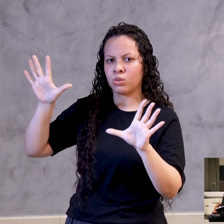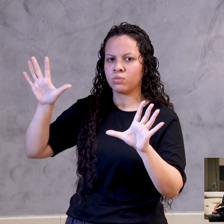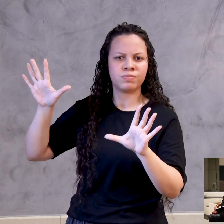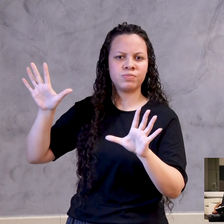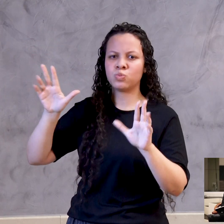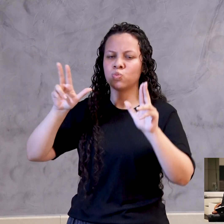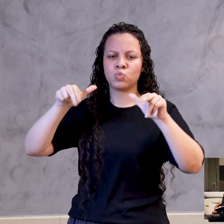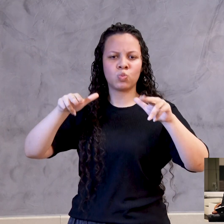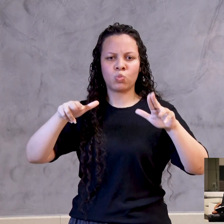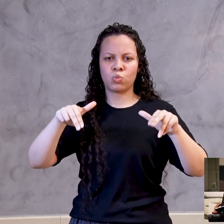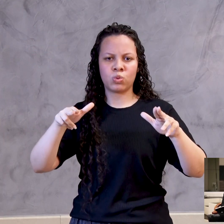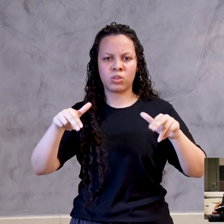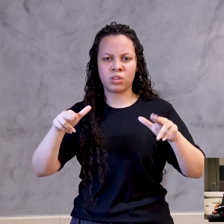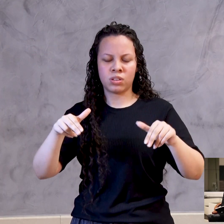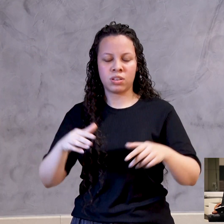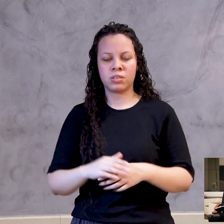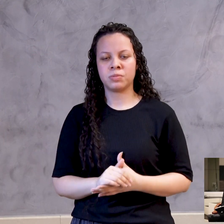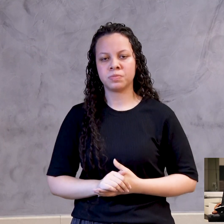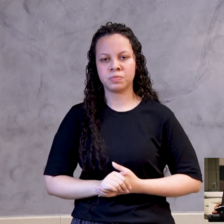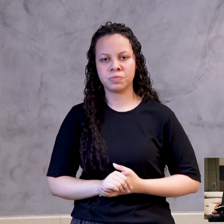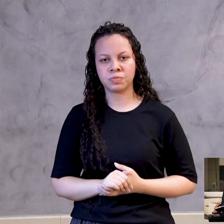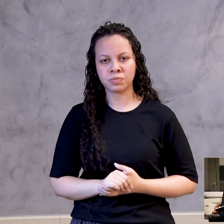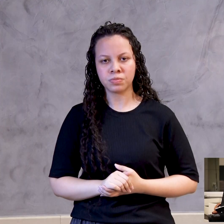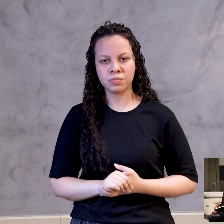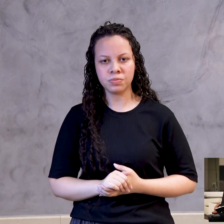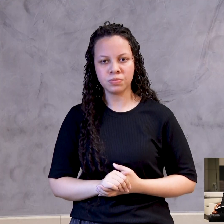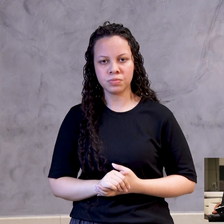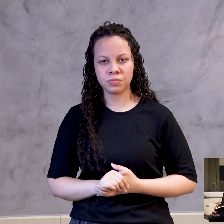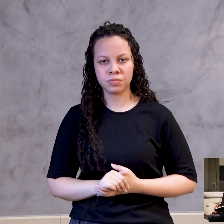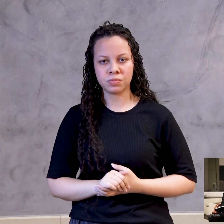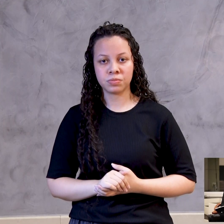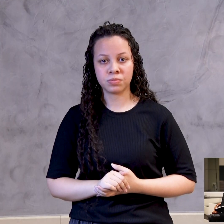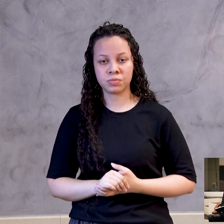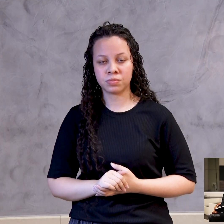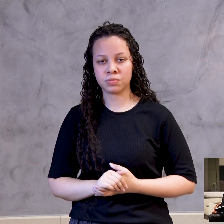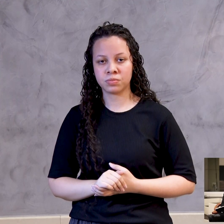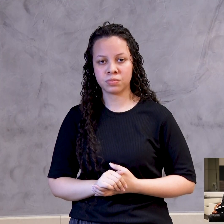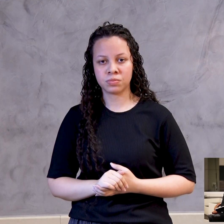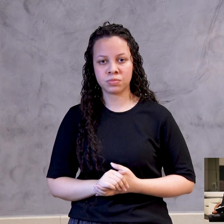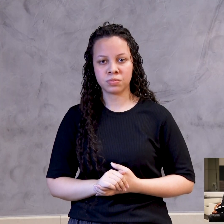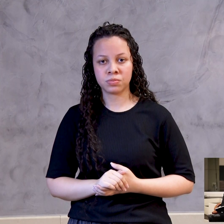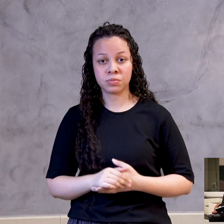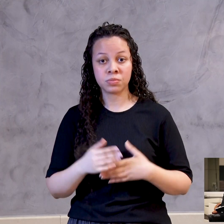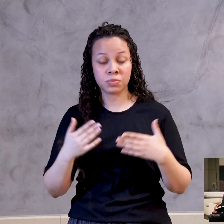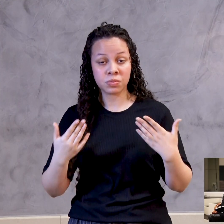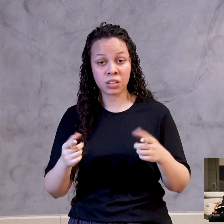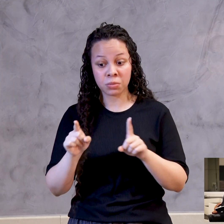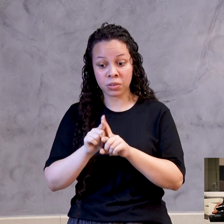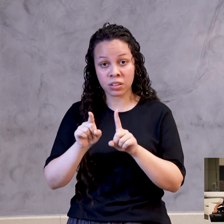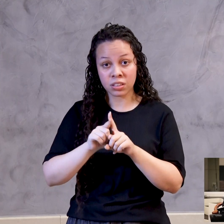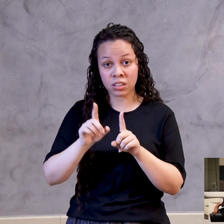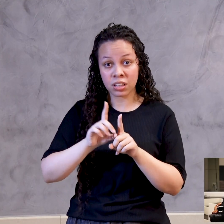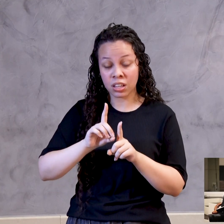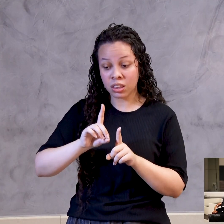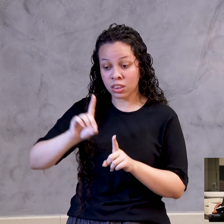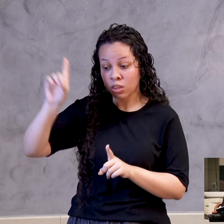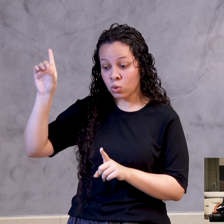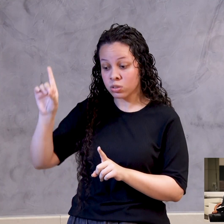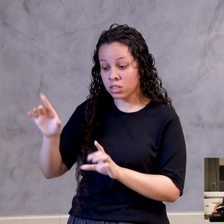visão que existe no mundo hoje. Principalmente, não deu aos homens que por